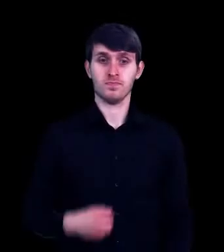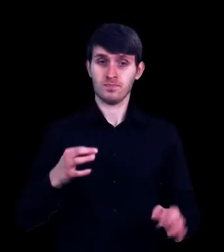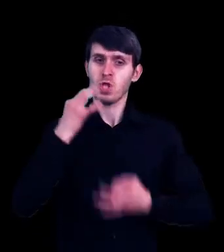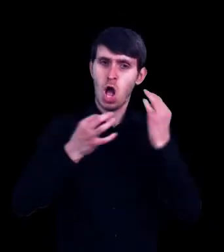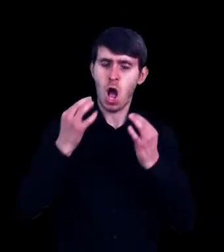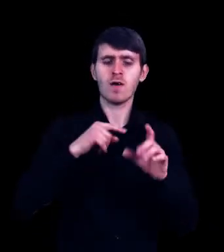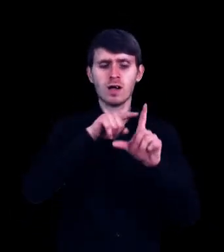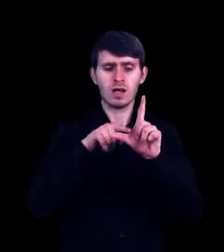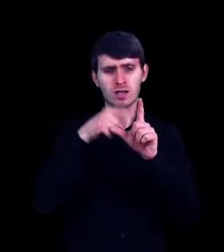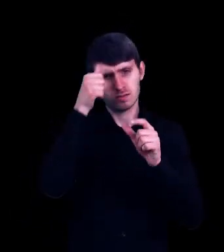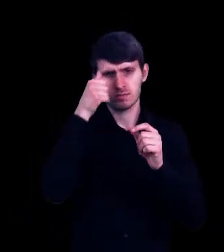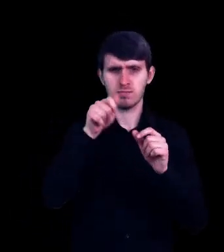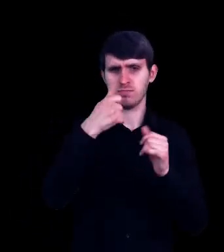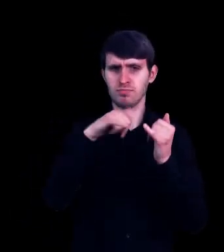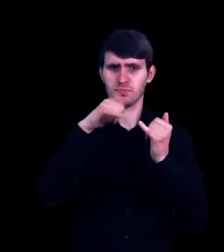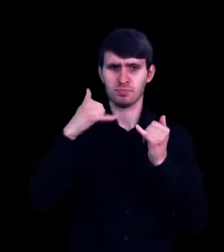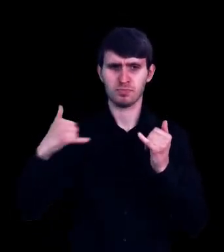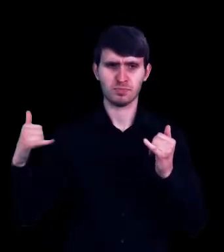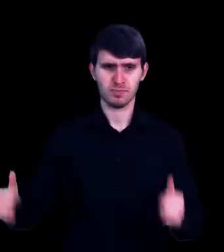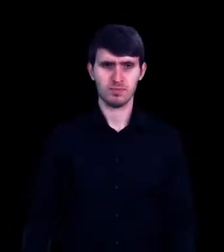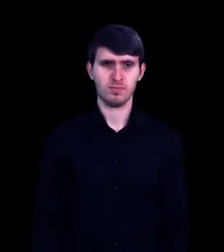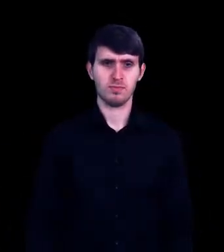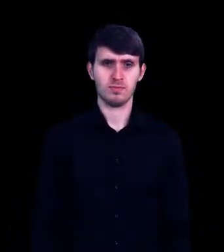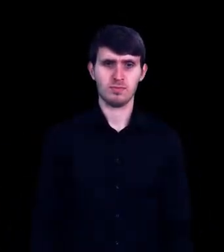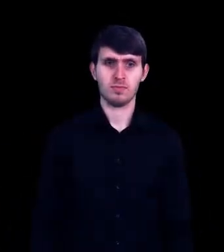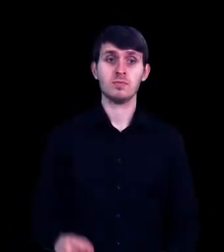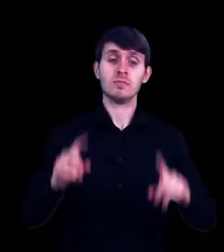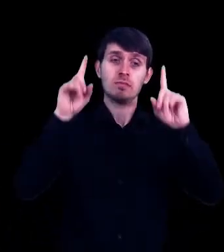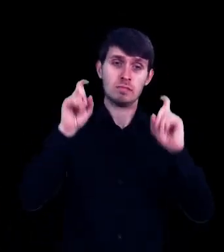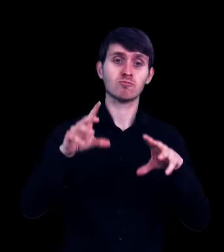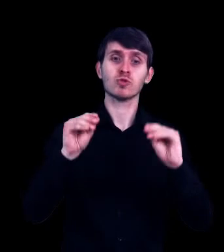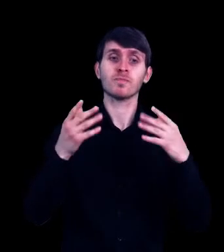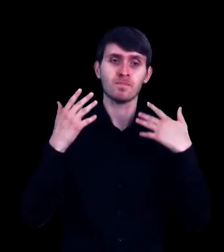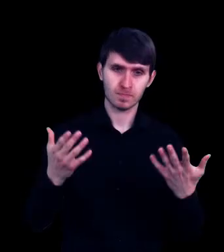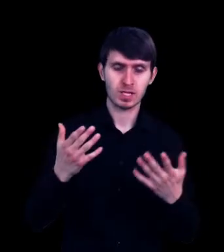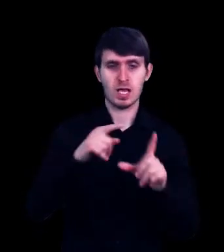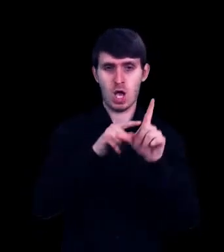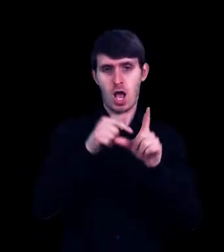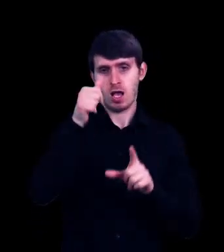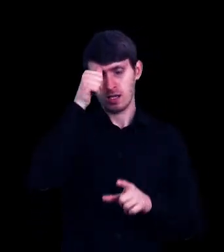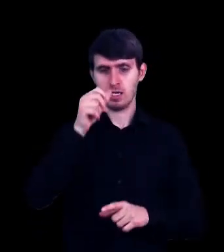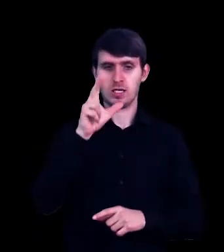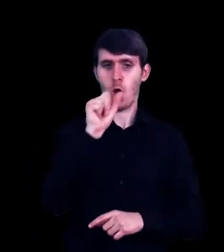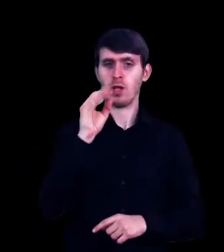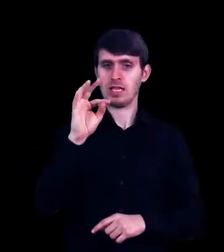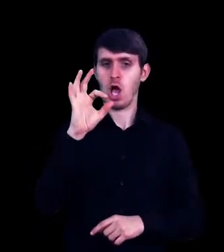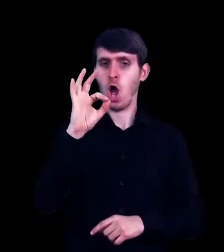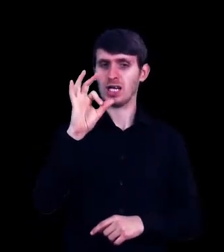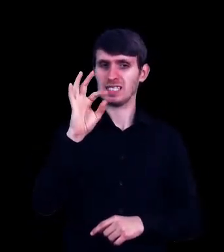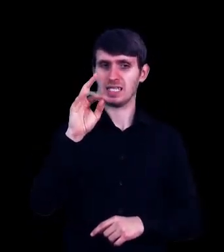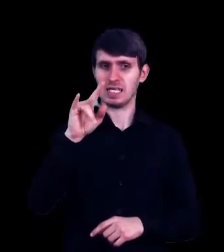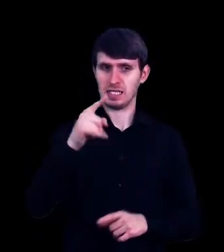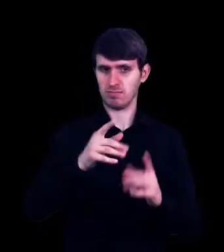Opowiem Wam dzisiaj o rodzajach kątów. Zacznijmy od następujących. Powiemy sobie o kącie